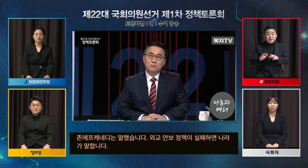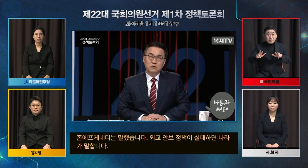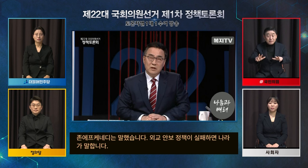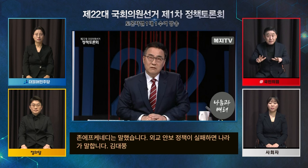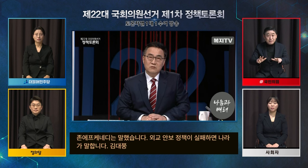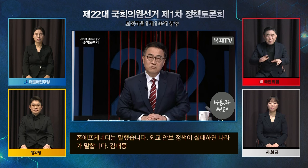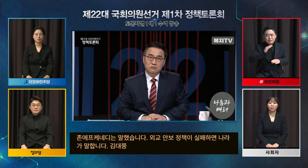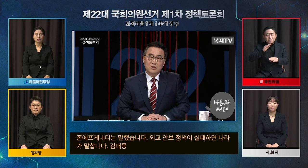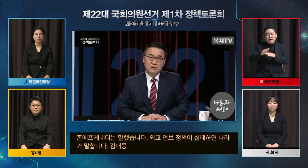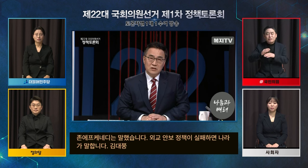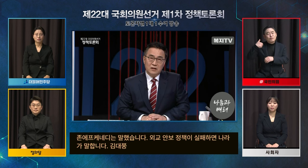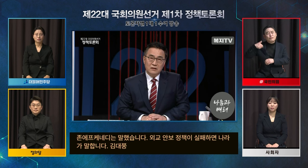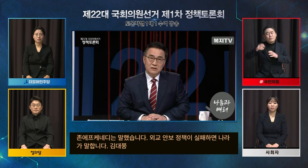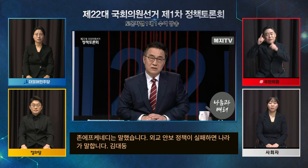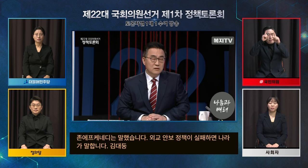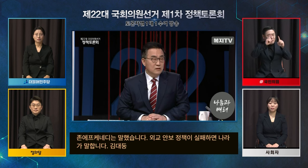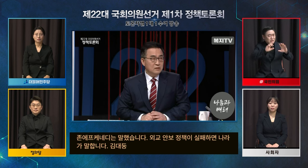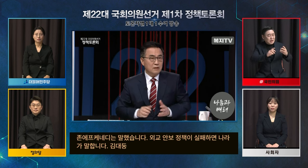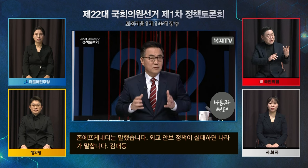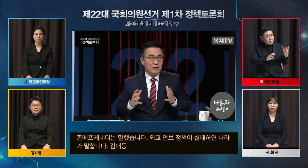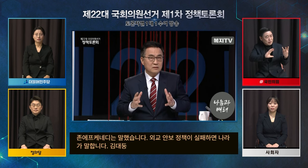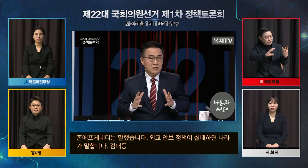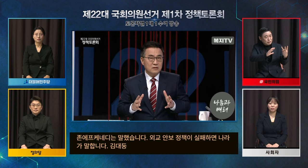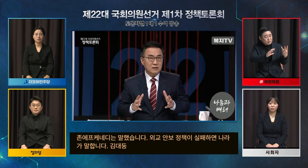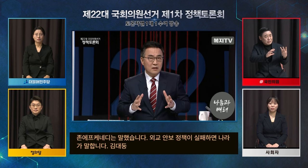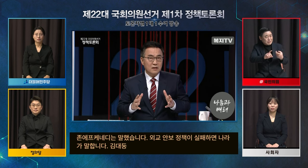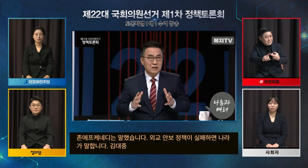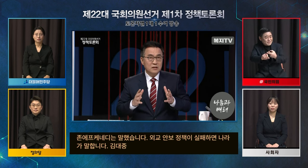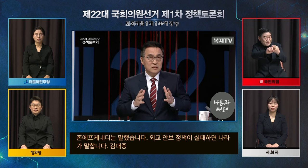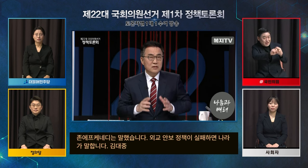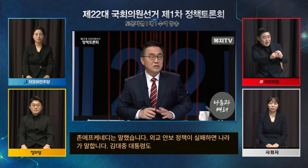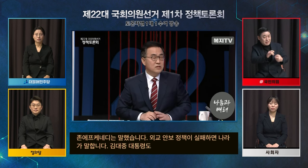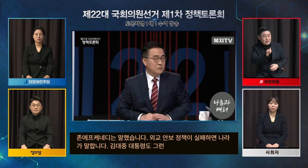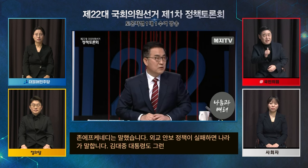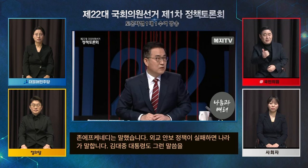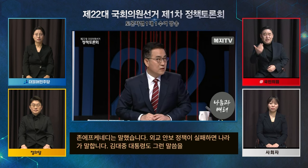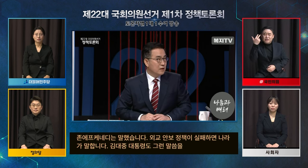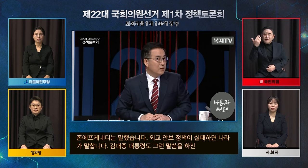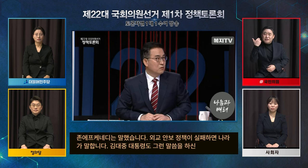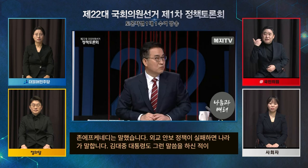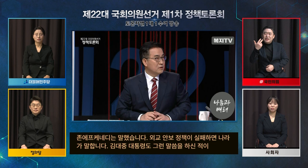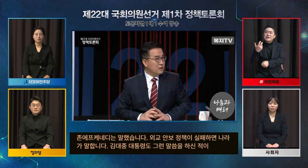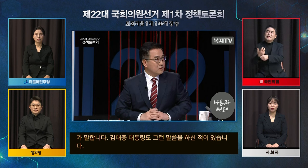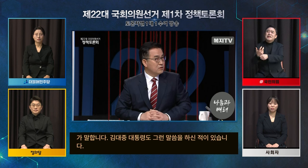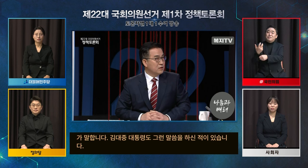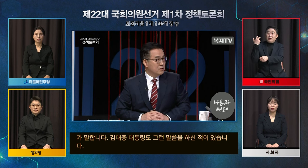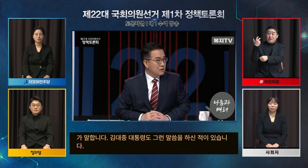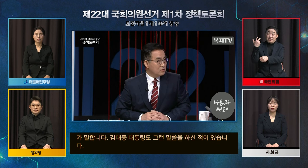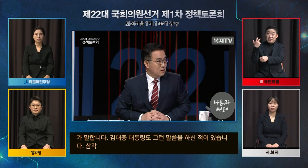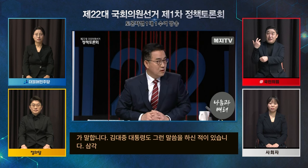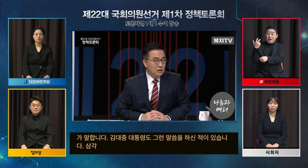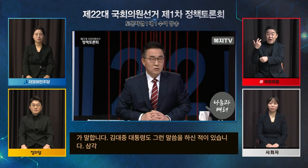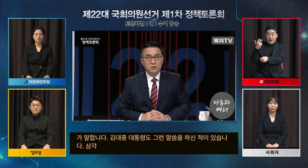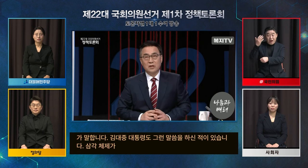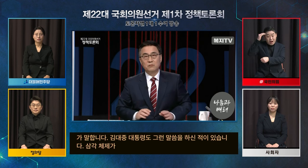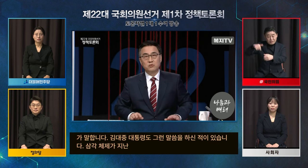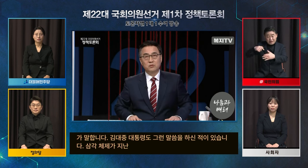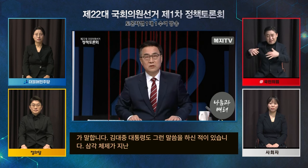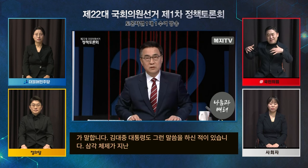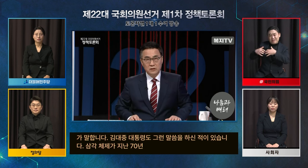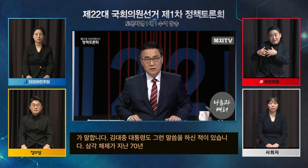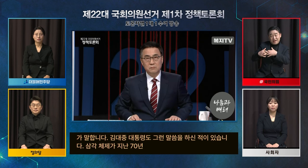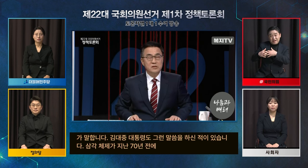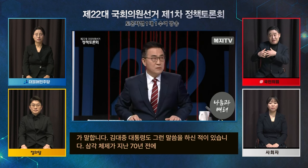지금 북한과 중국과 러시아, 이 삼각체제가 지난 70년 전에 우리나라에서 전쟁을 일으켜서 우리